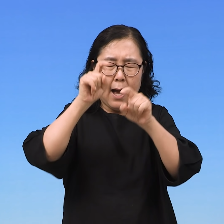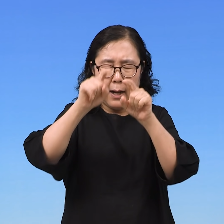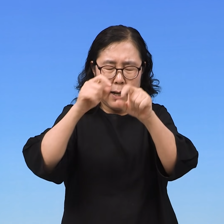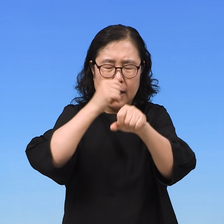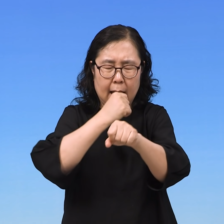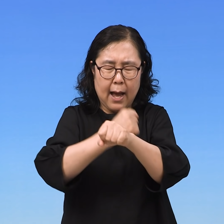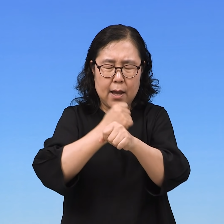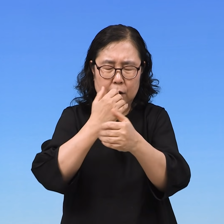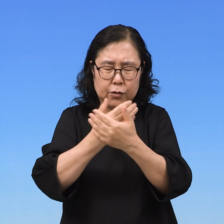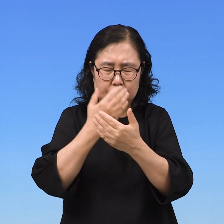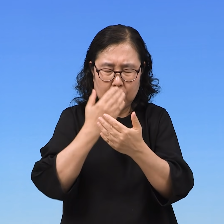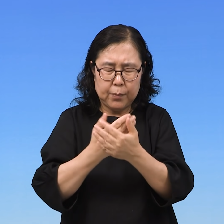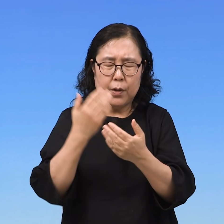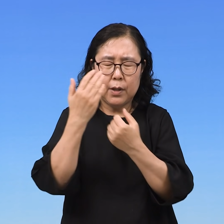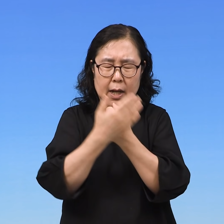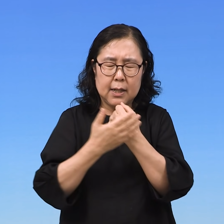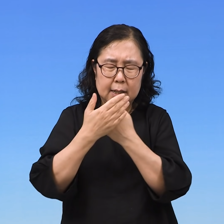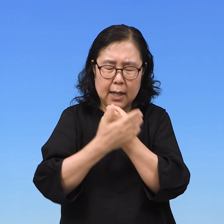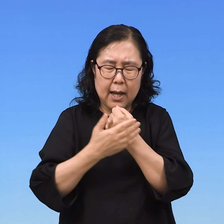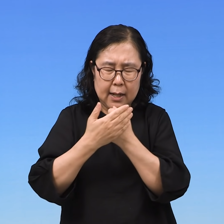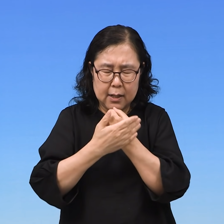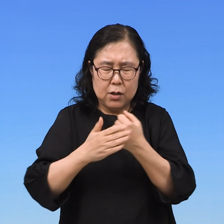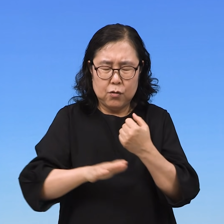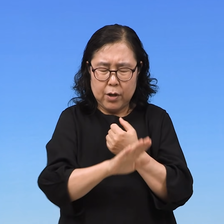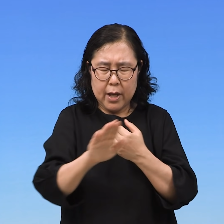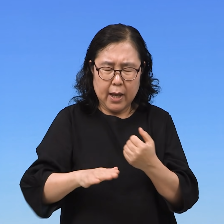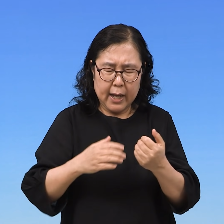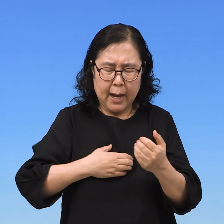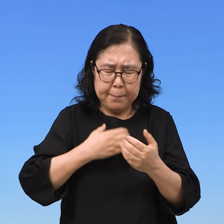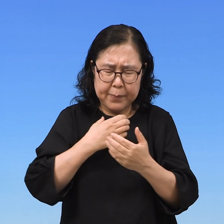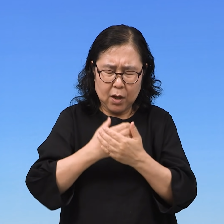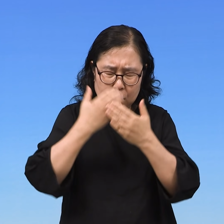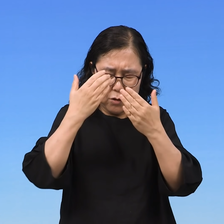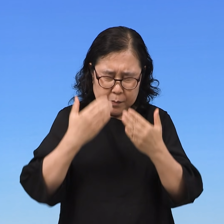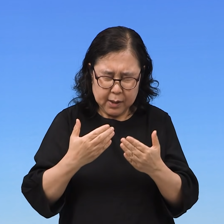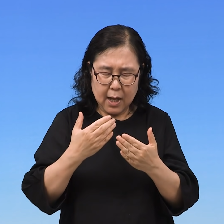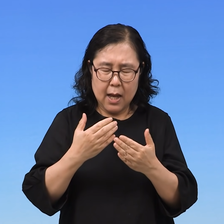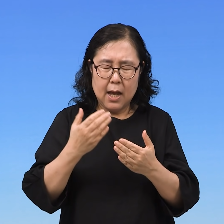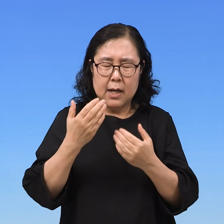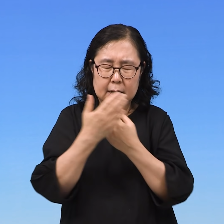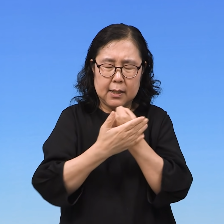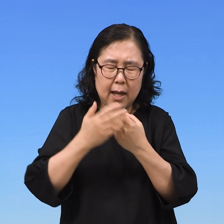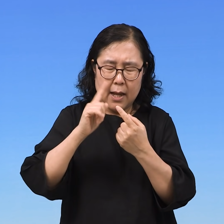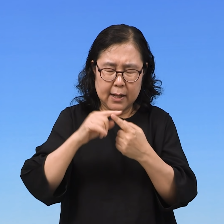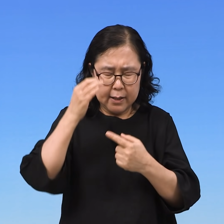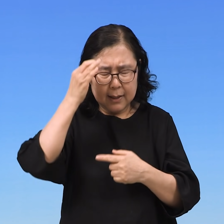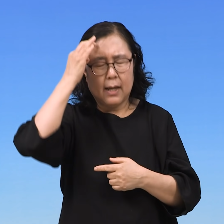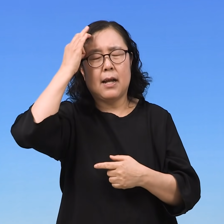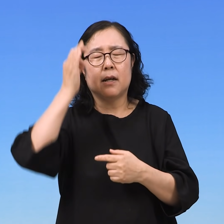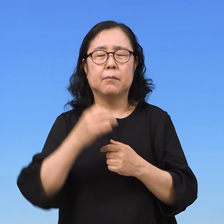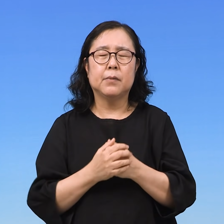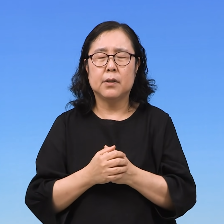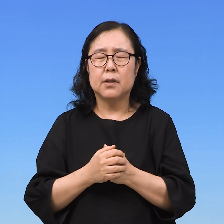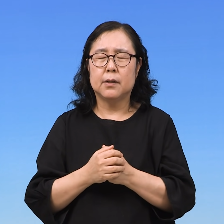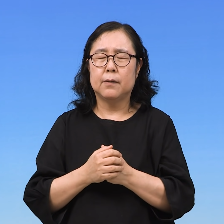은혜는 내게 감격을 가져다 주시지만 은혜에 대한